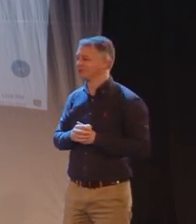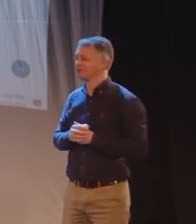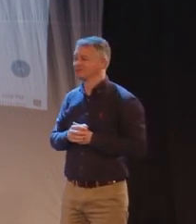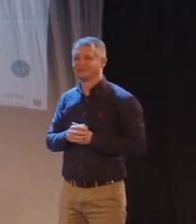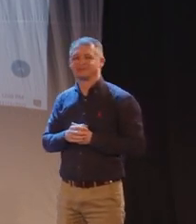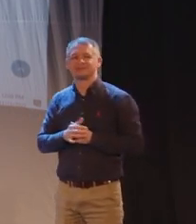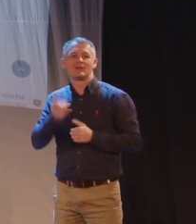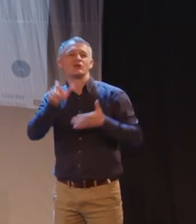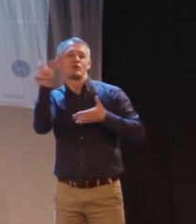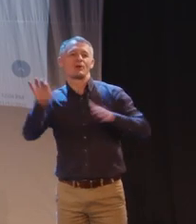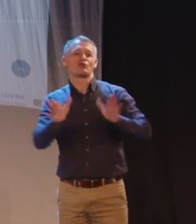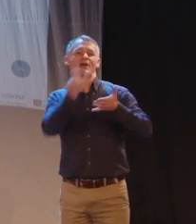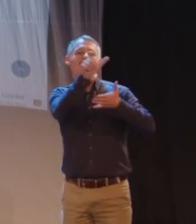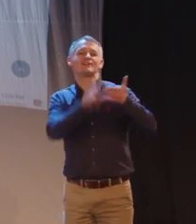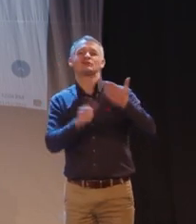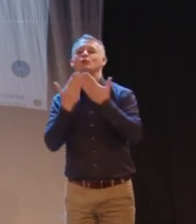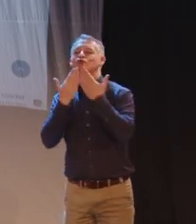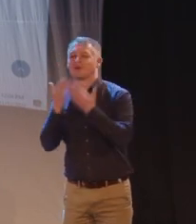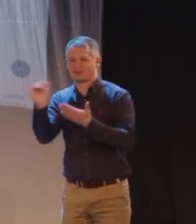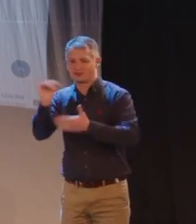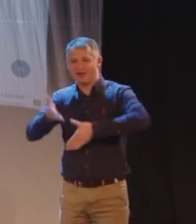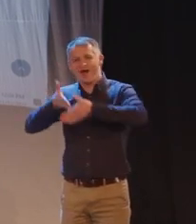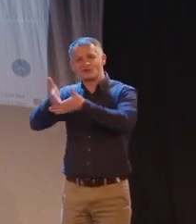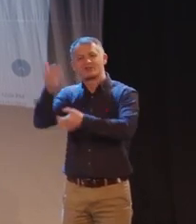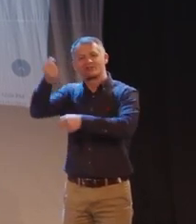Încep lista cu mulțumirile.